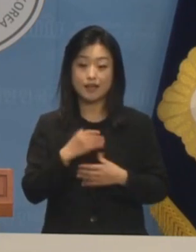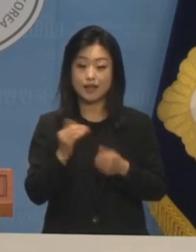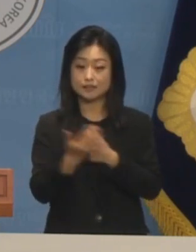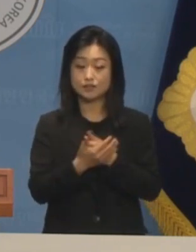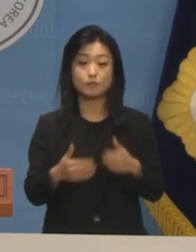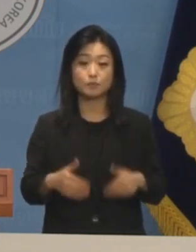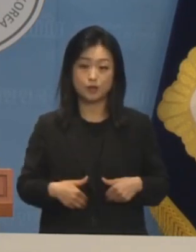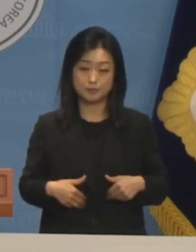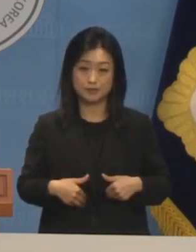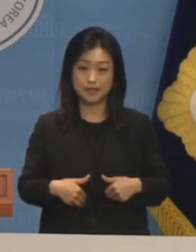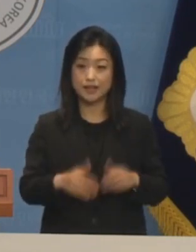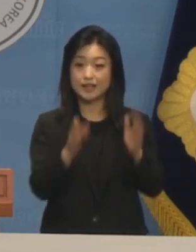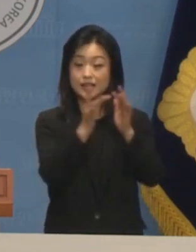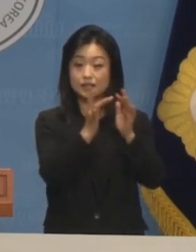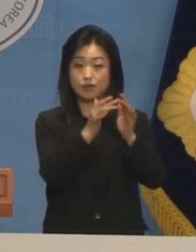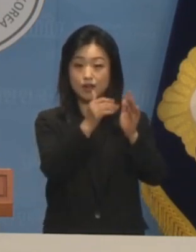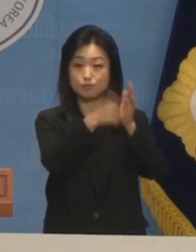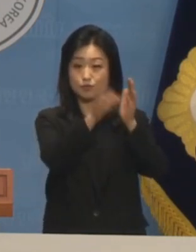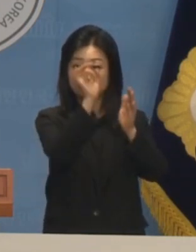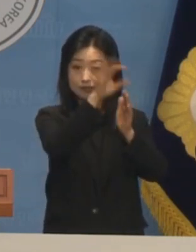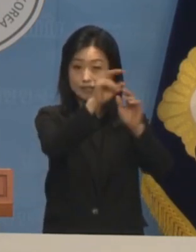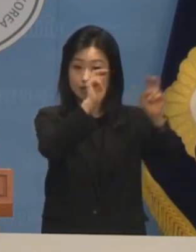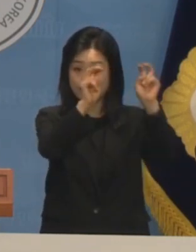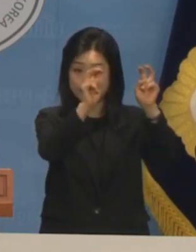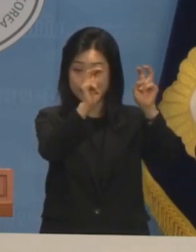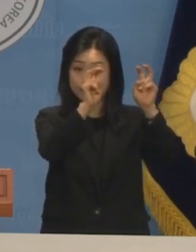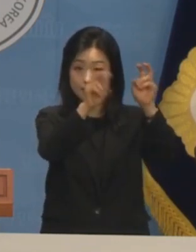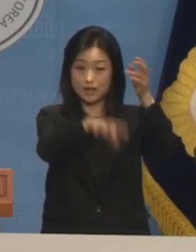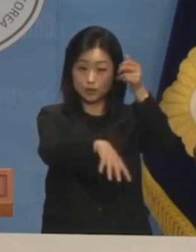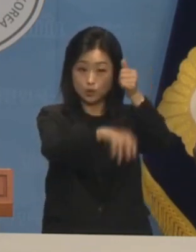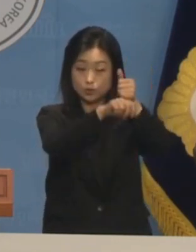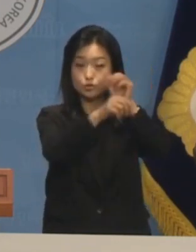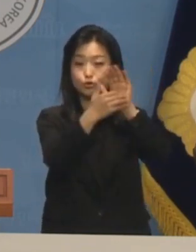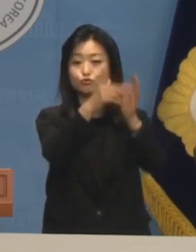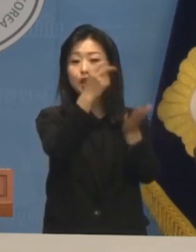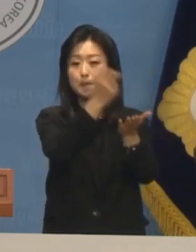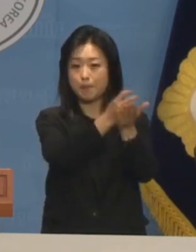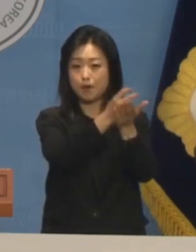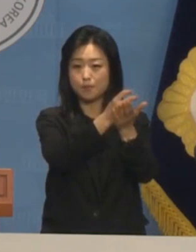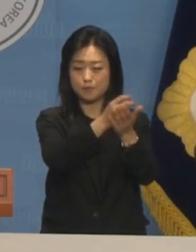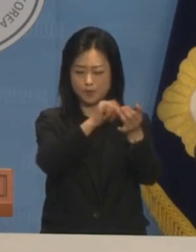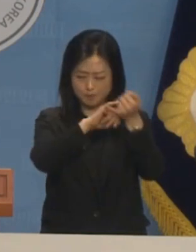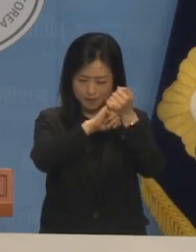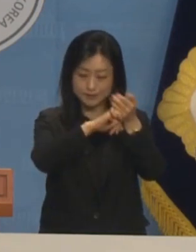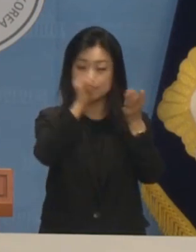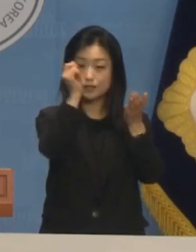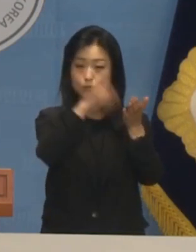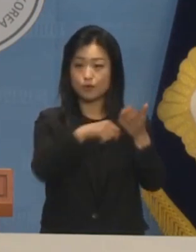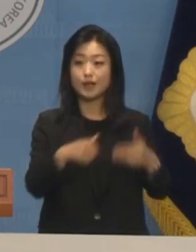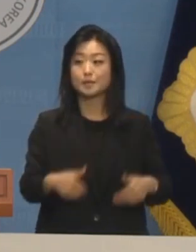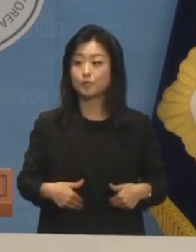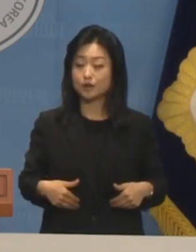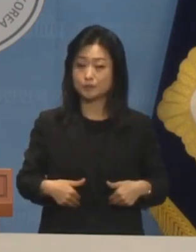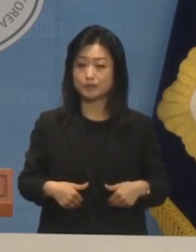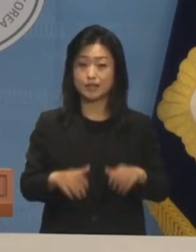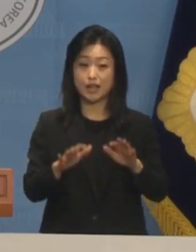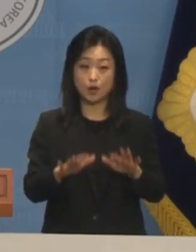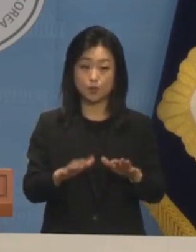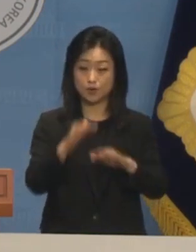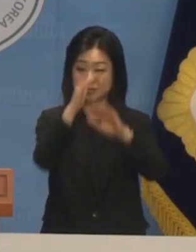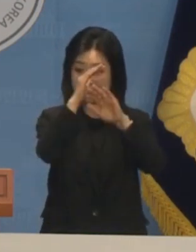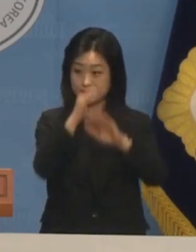생태계를 위해서는 온라인 플랫폼 독점규제법이 반드시 발의가 되어야 합니다. 해당 오늘 기자회견의 취지를